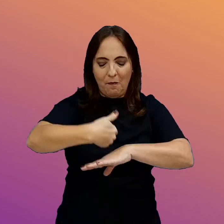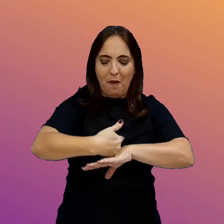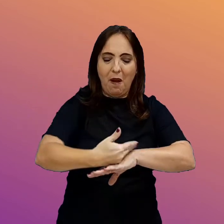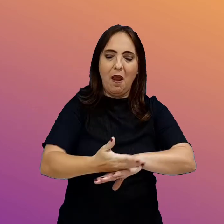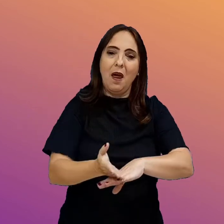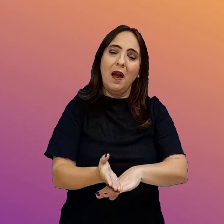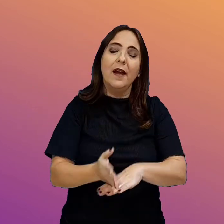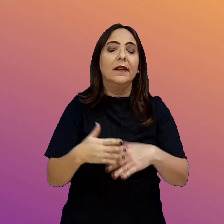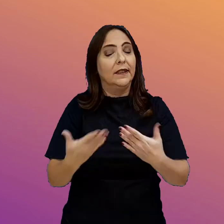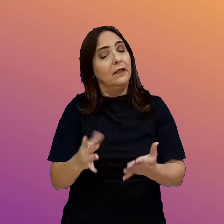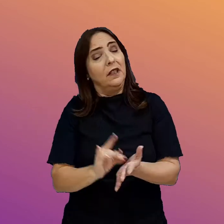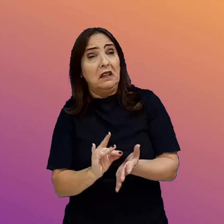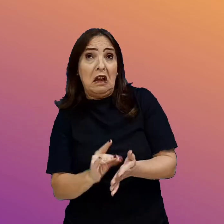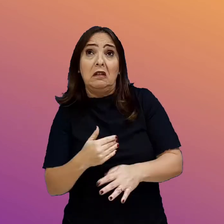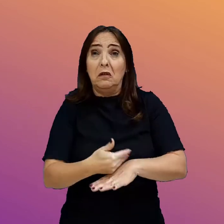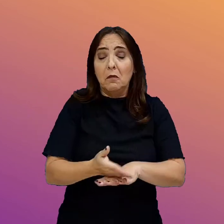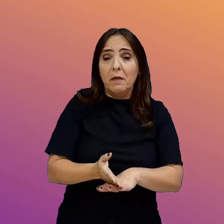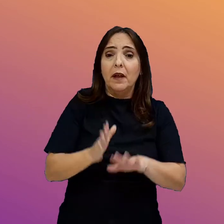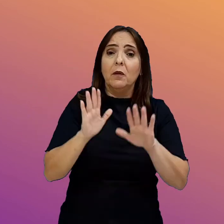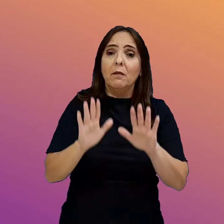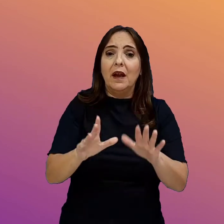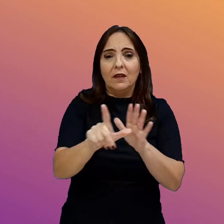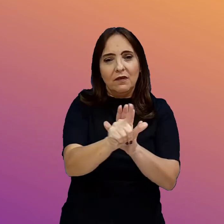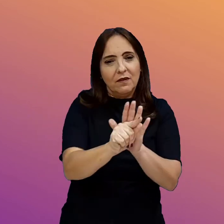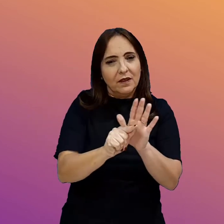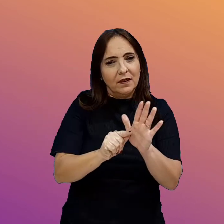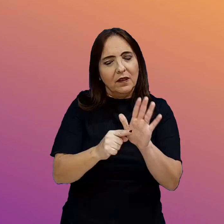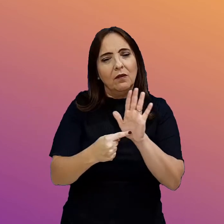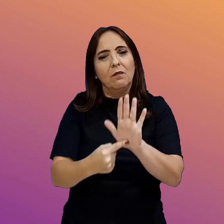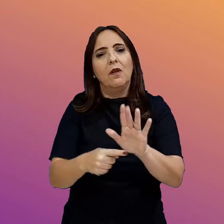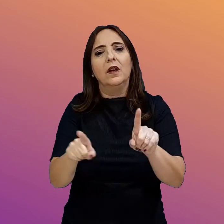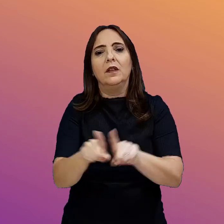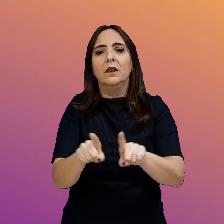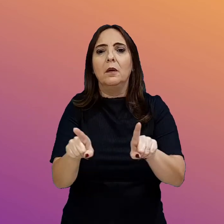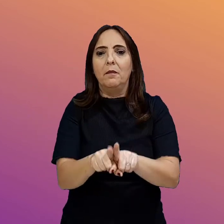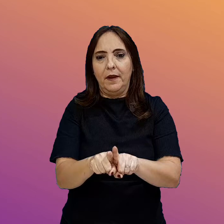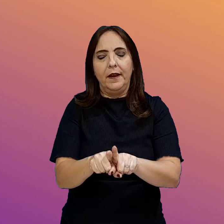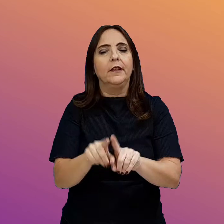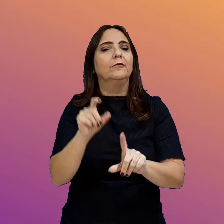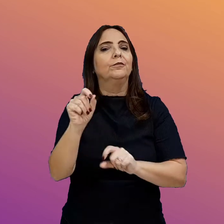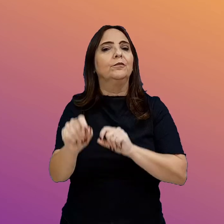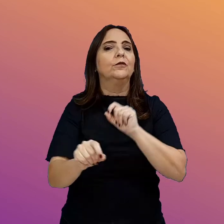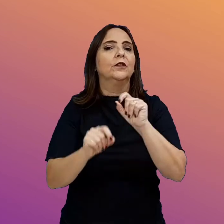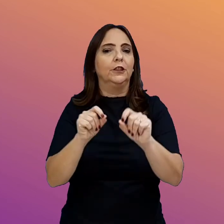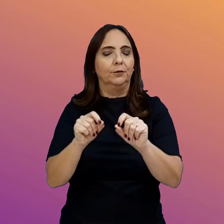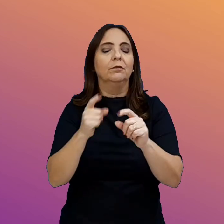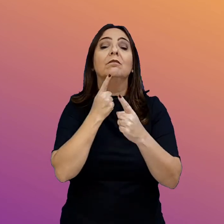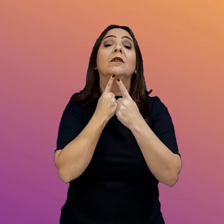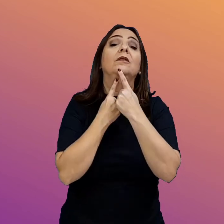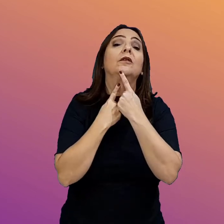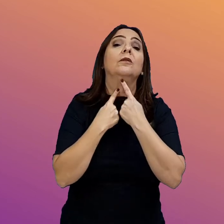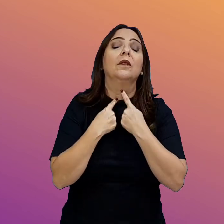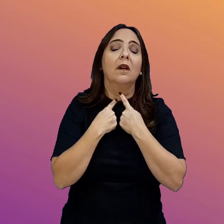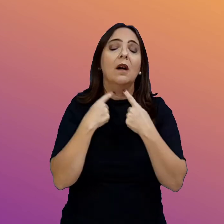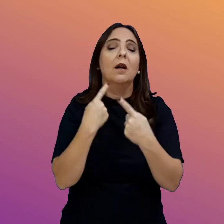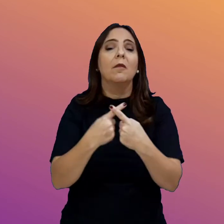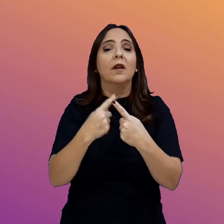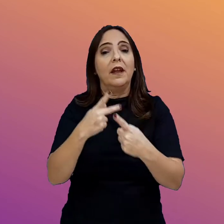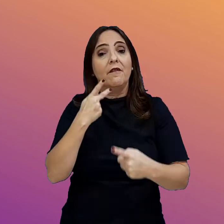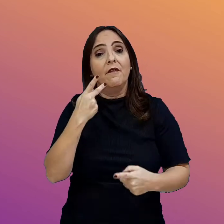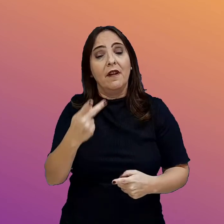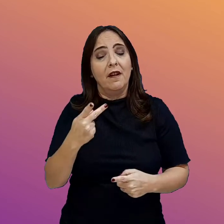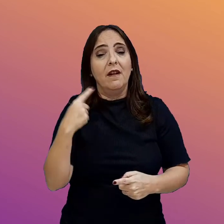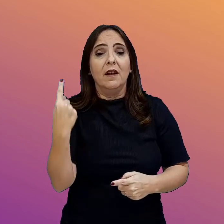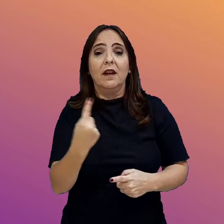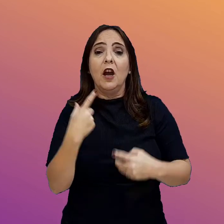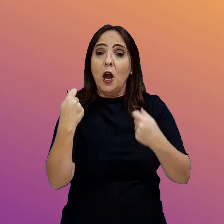e de fato é a todo momento. Mas esse versículo ele mostra uma intencionalidade. Primeiro, quando ele fala que nós temos que